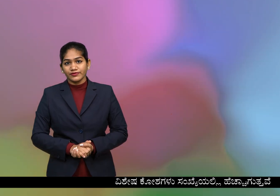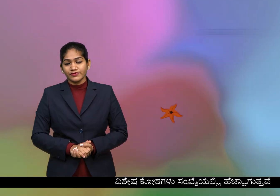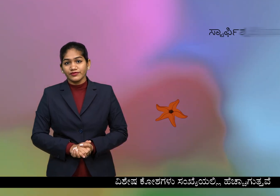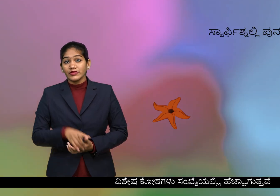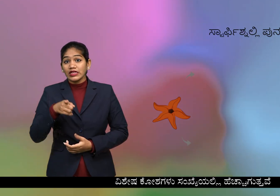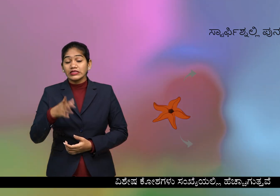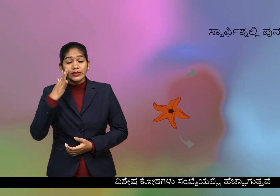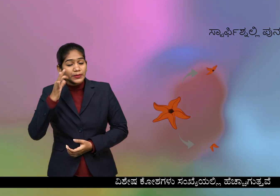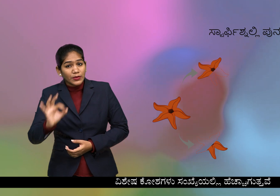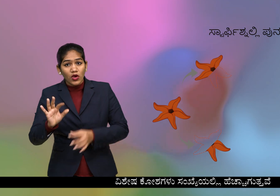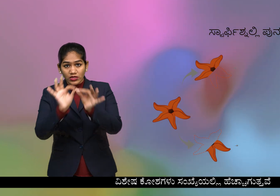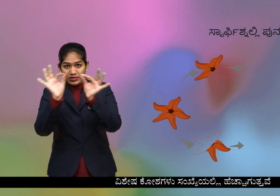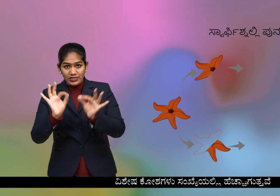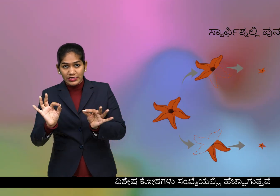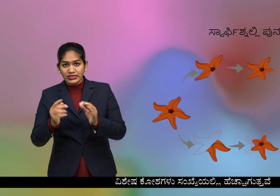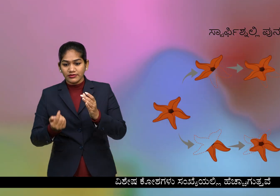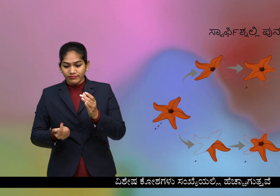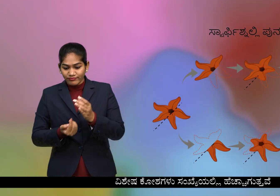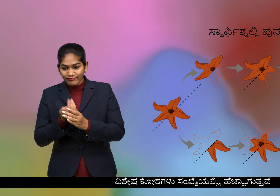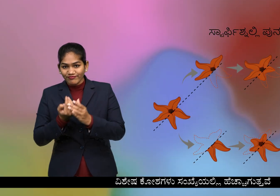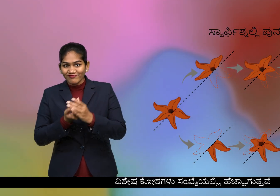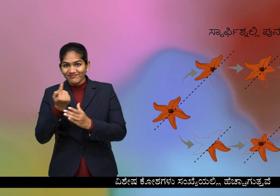ವಿಶೇಷ ಕೋಶಗಳು ಸಂಖ್ಯೆಯಲ್ಲಿ ಹೆಚ್ಚಾಗುತ್ತವೆ